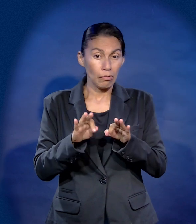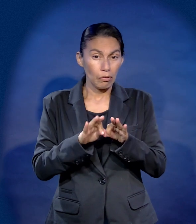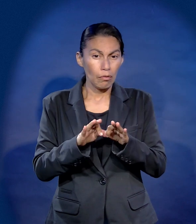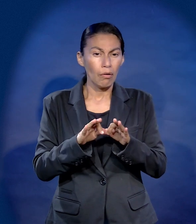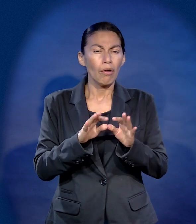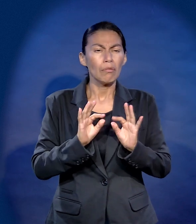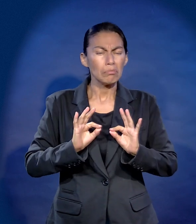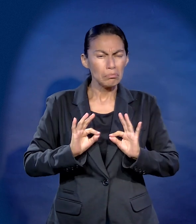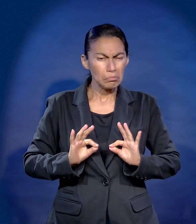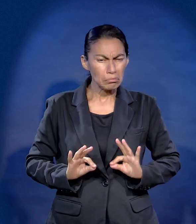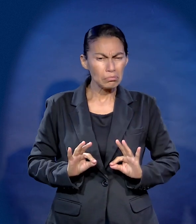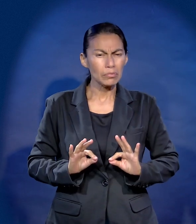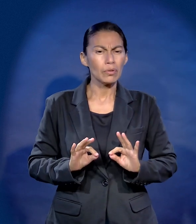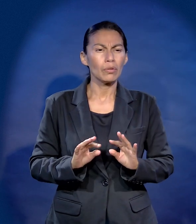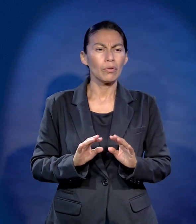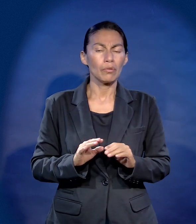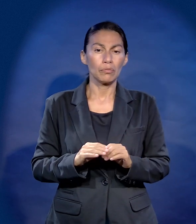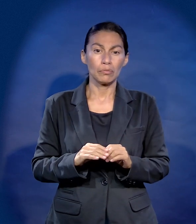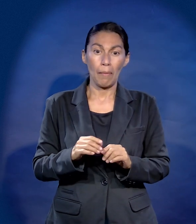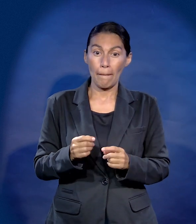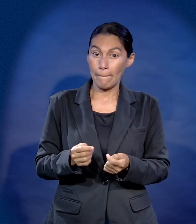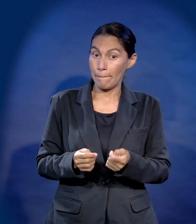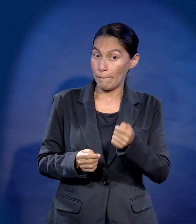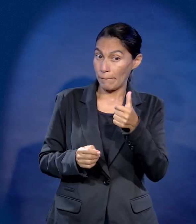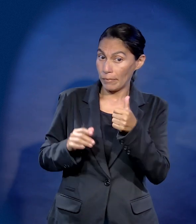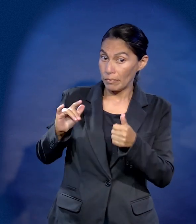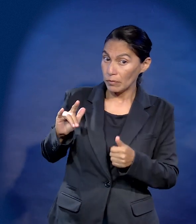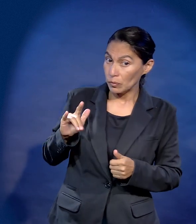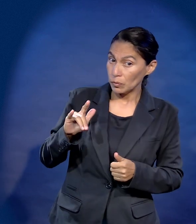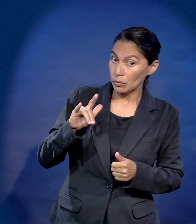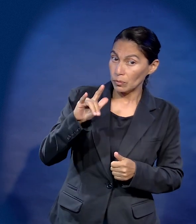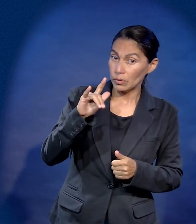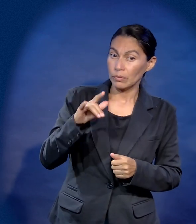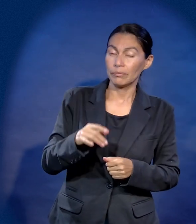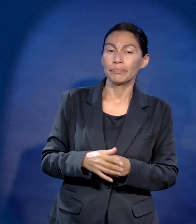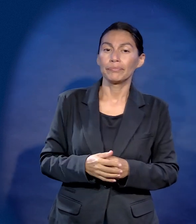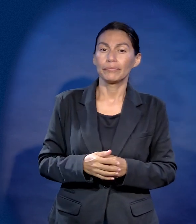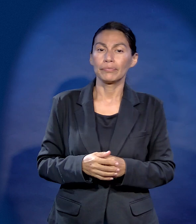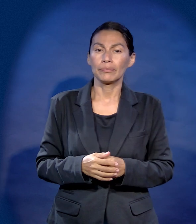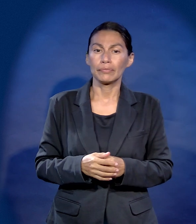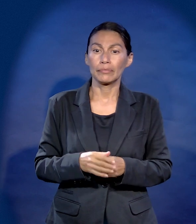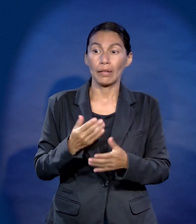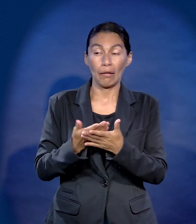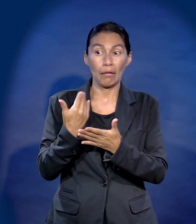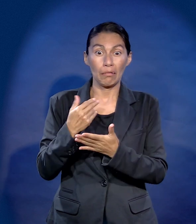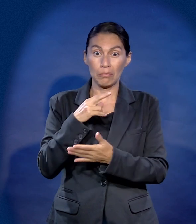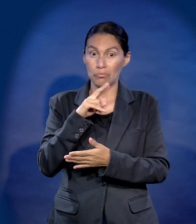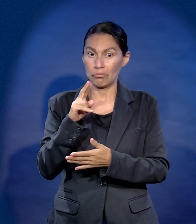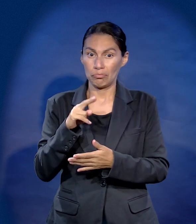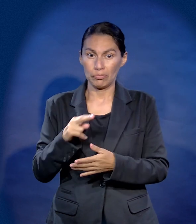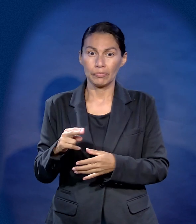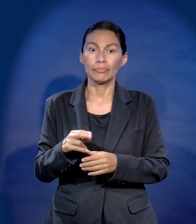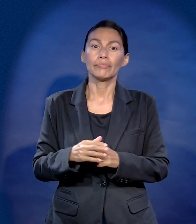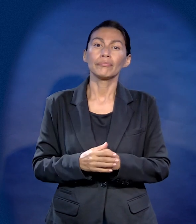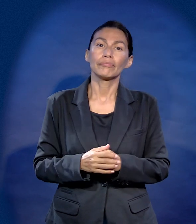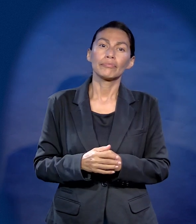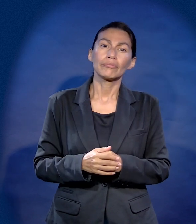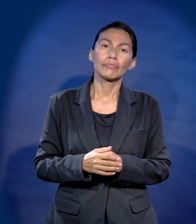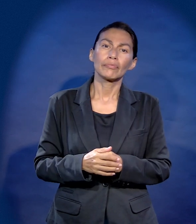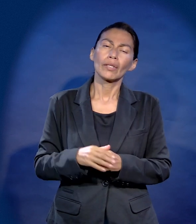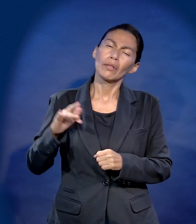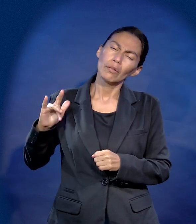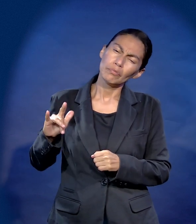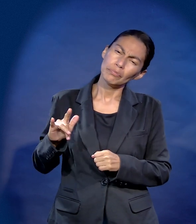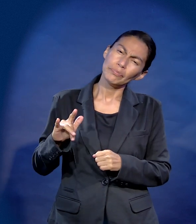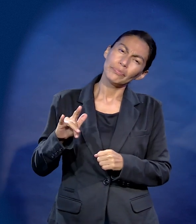tío, quien trata de entretenerlos y calmarlos en su primer vuelo. De hecho, era la primera vez que los muchachos volaban